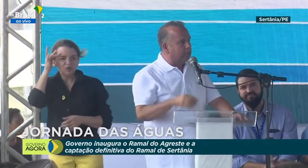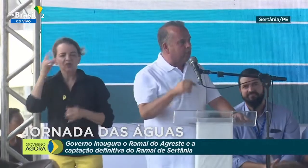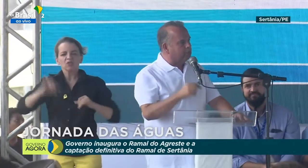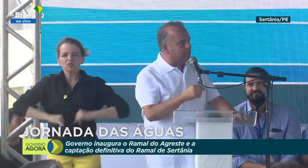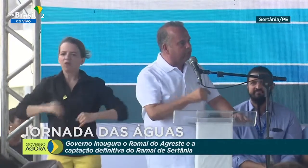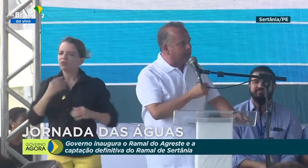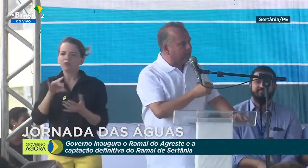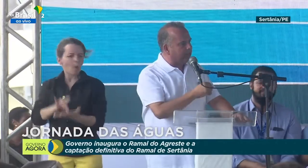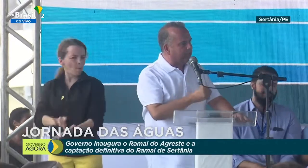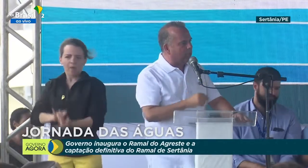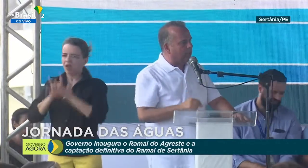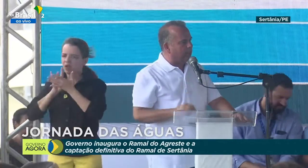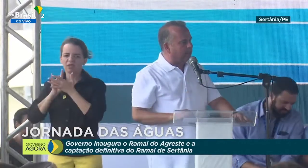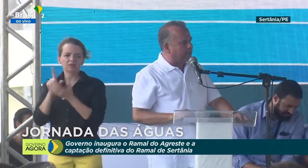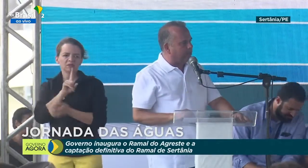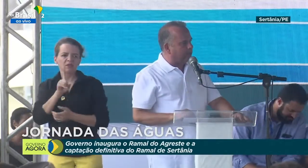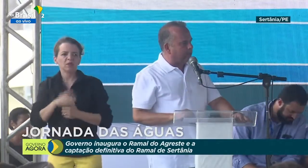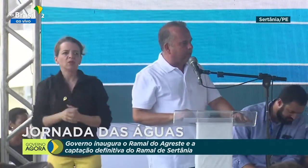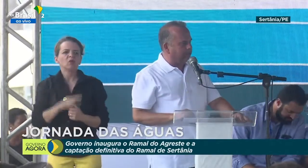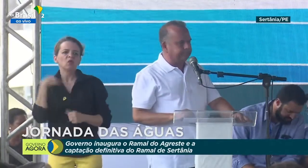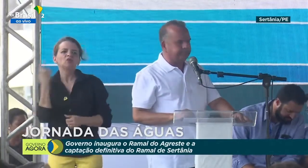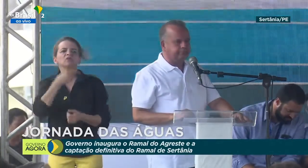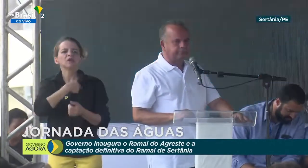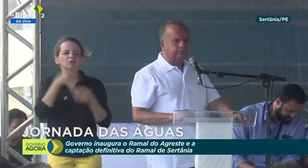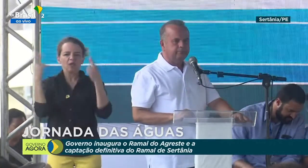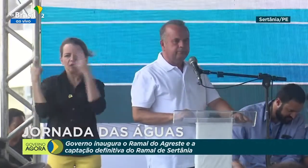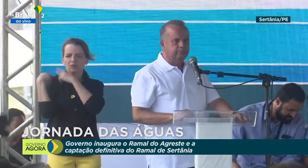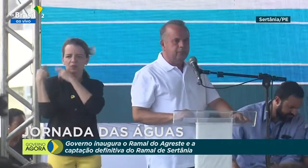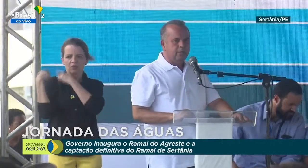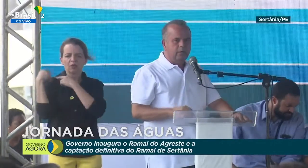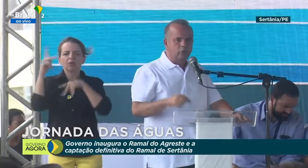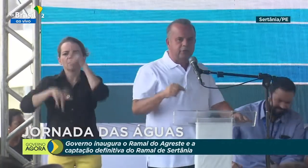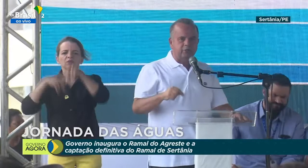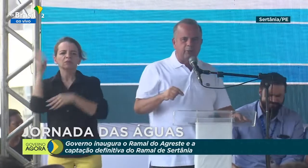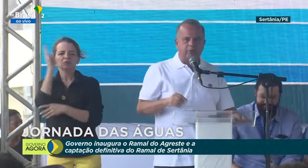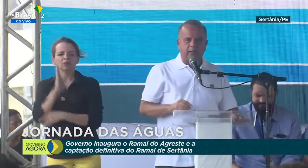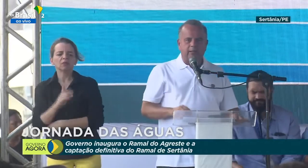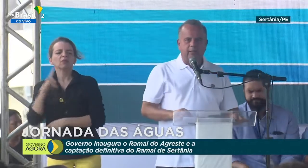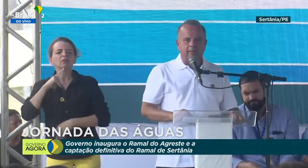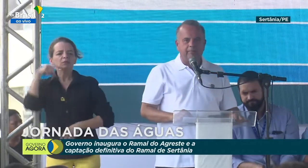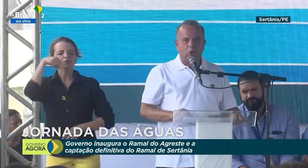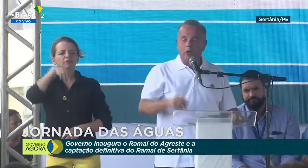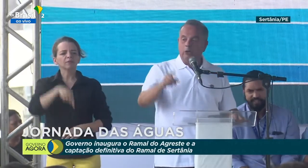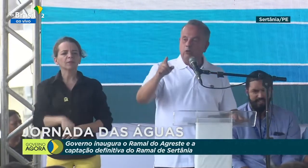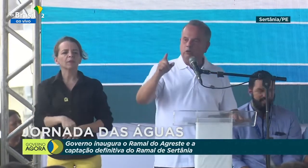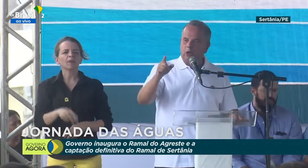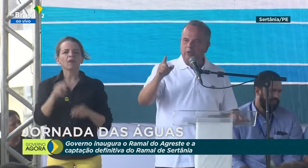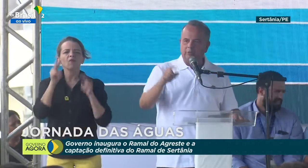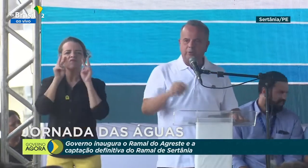Nós temos responsabilidade com a população brasileira. E